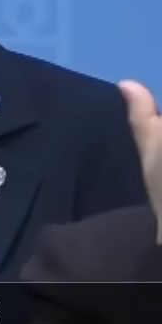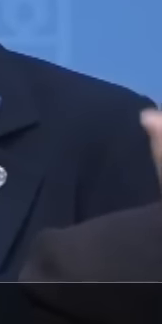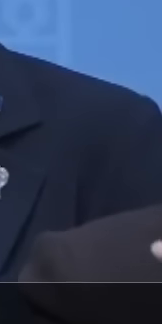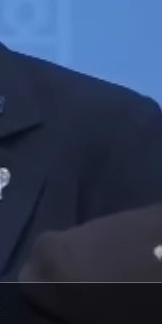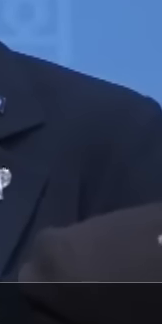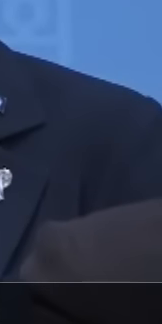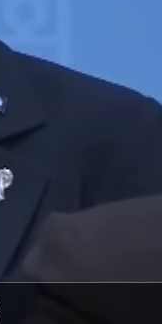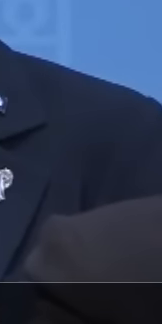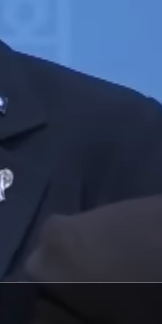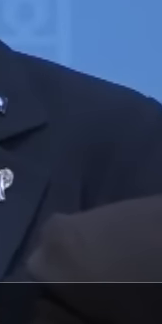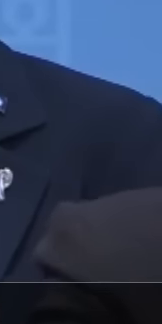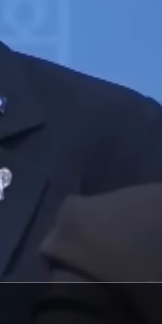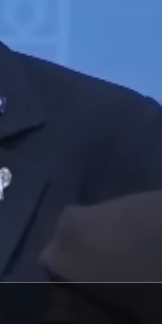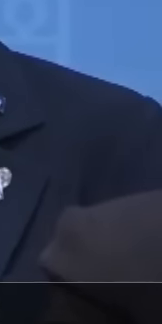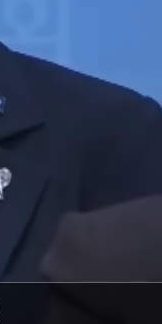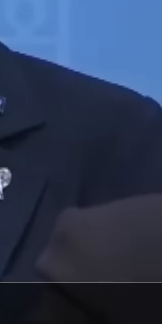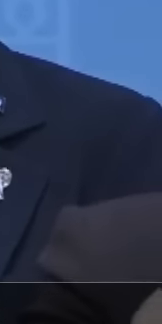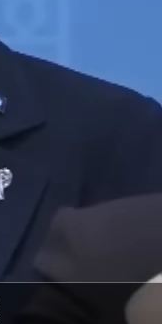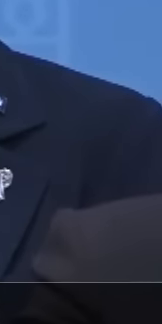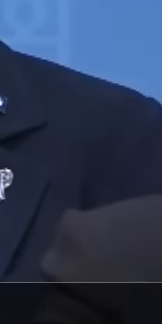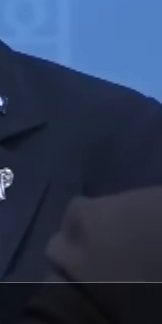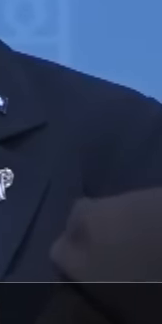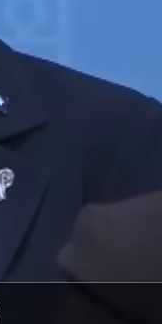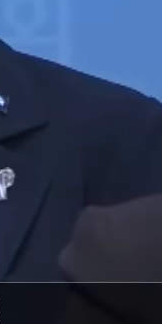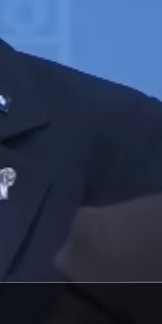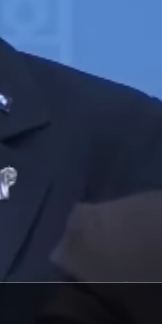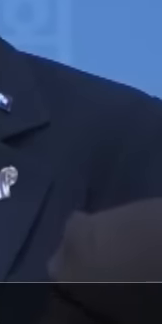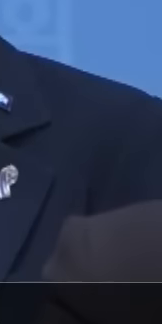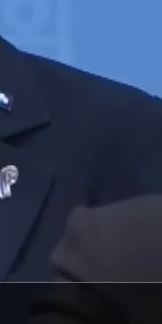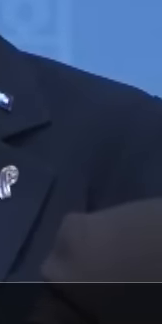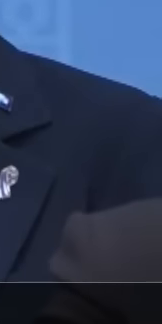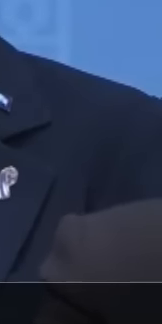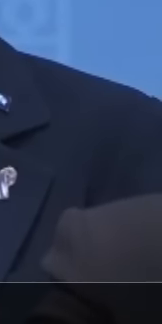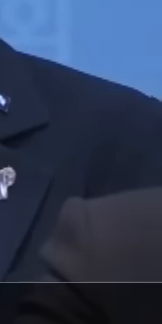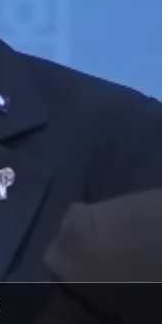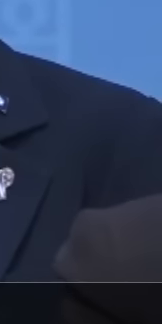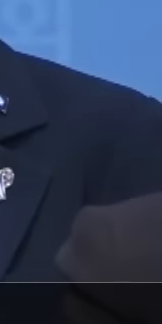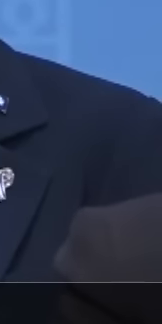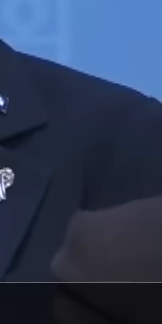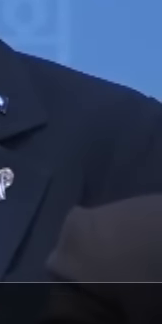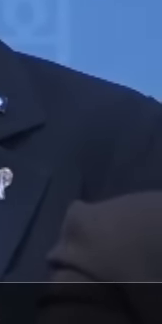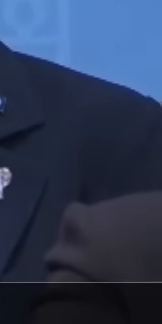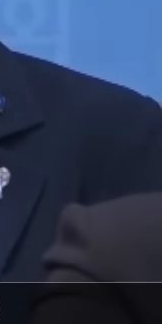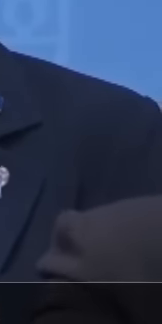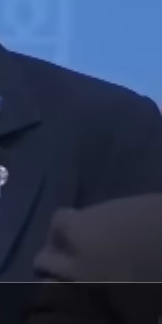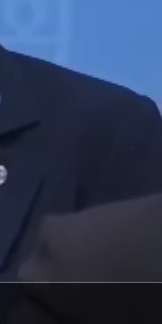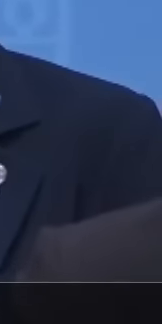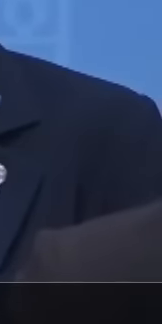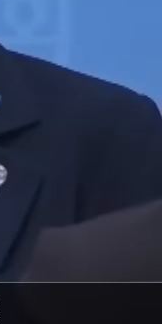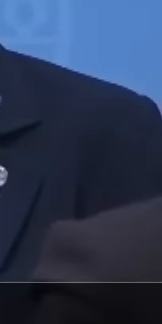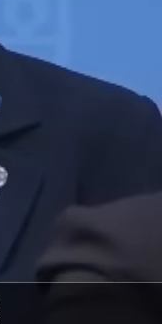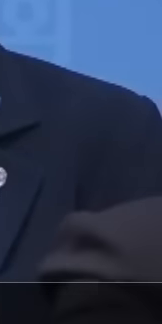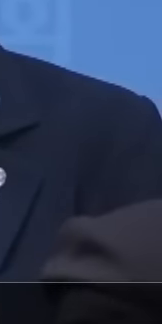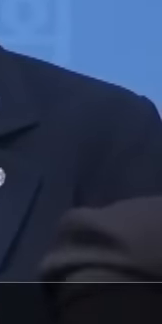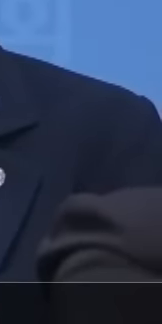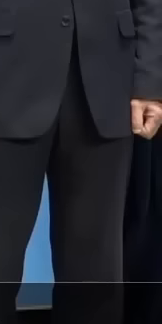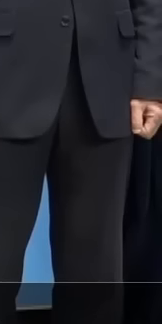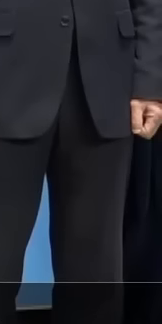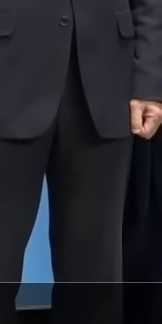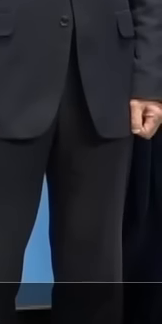안보를 위해서만 사용되도록 개선 방안을 마련하겠습니다. 셋째, 감사원 개혁입니다.